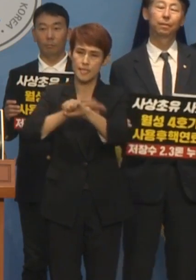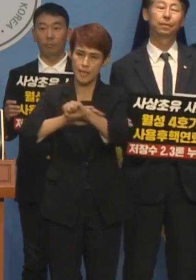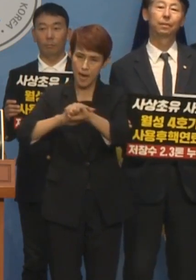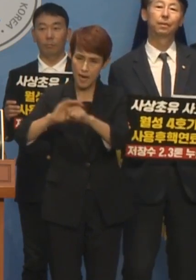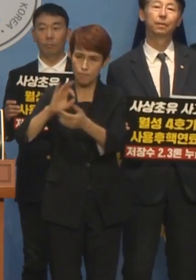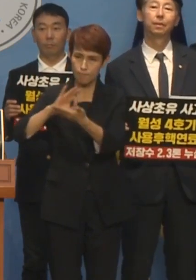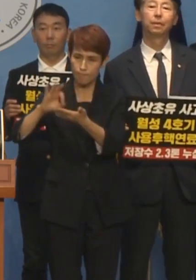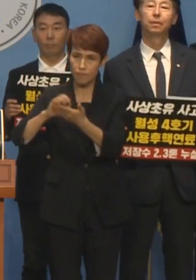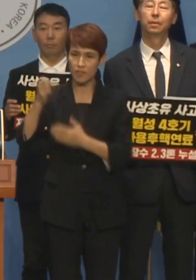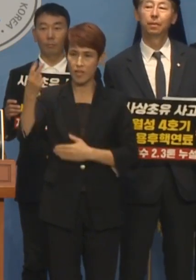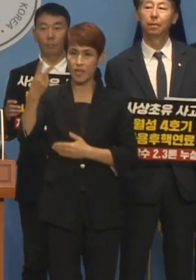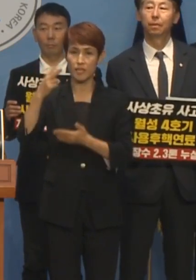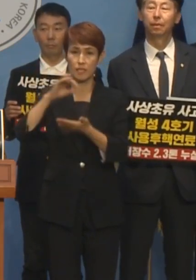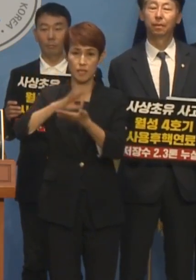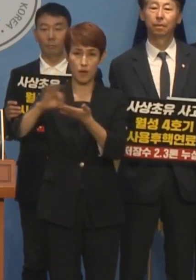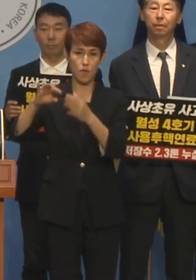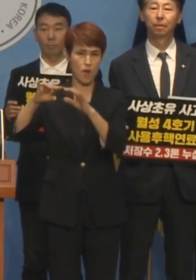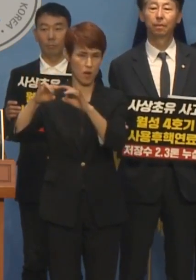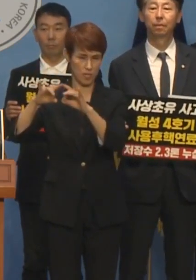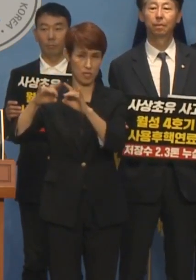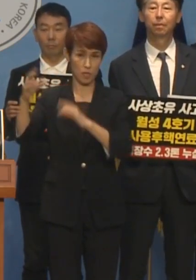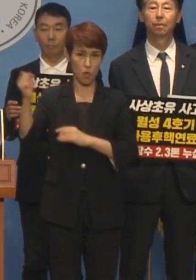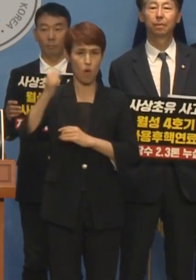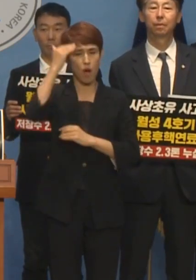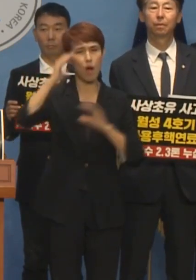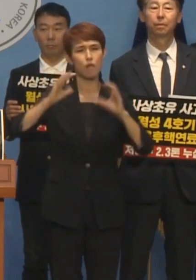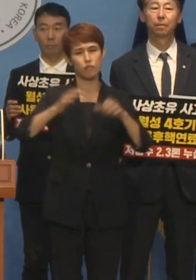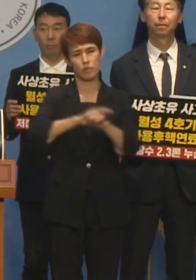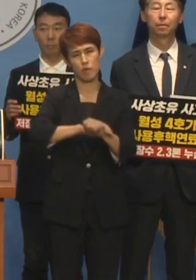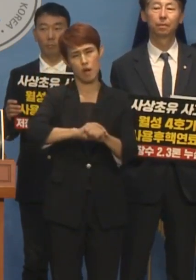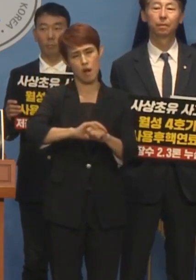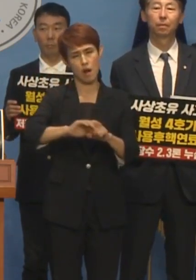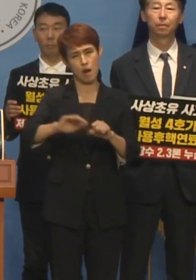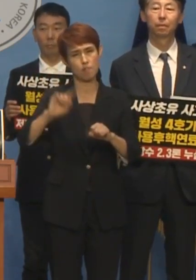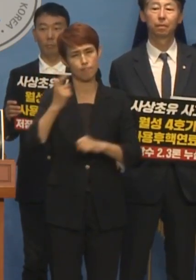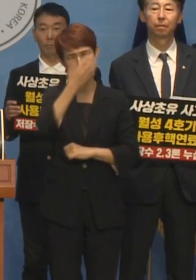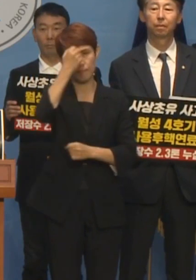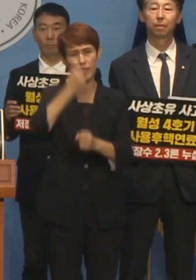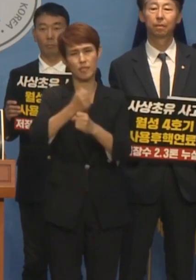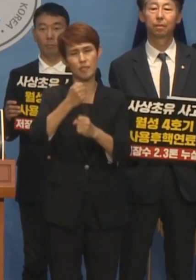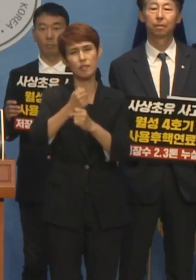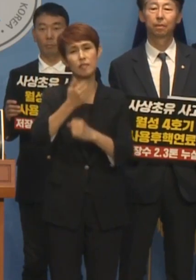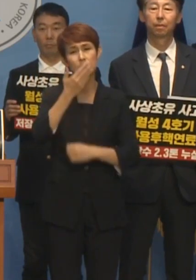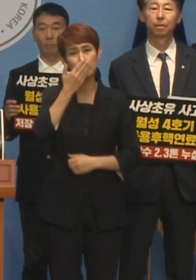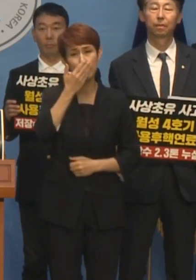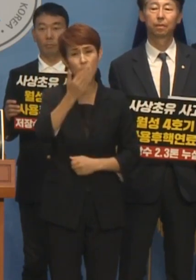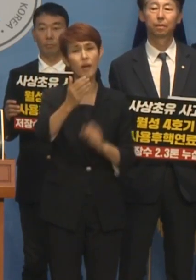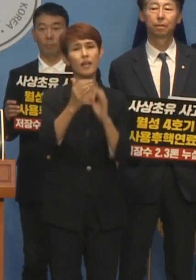그다음에 재생에너지로 대한민국을 아름답게 잘 뻗어나갈 수 있게 만들 수 있는 그런 사람들로